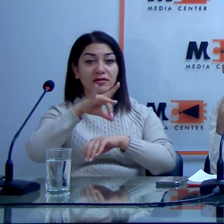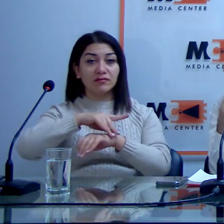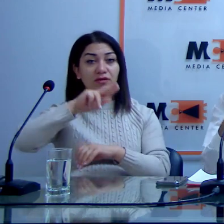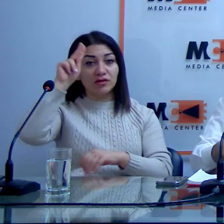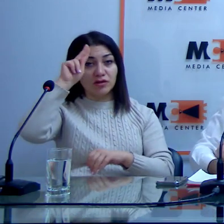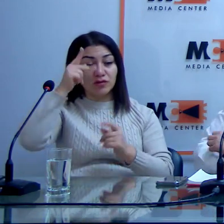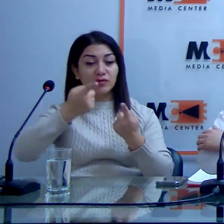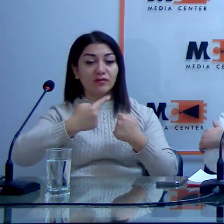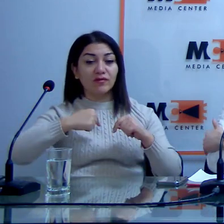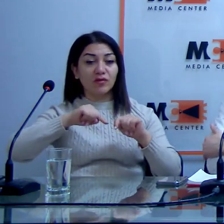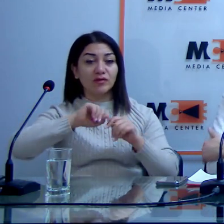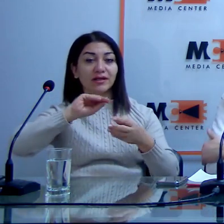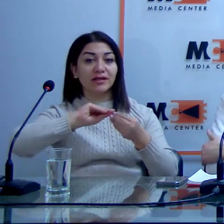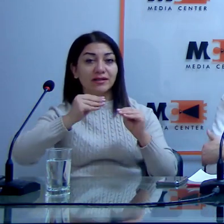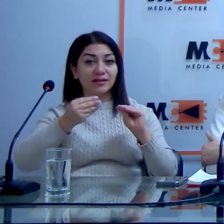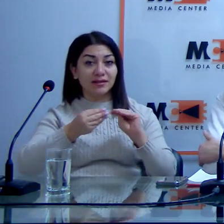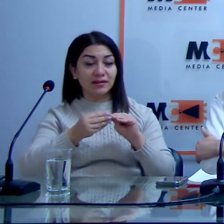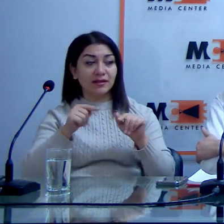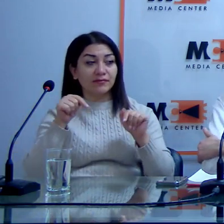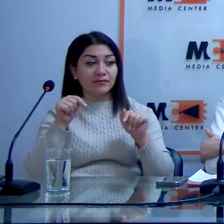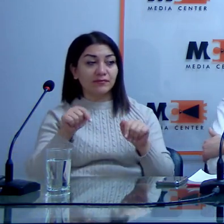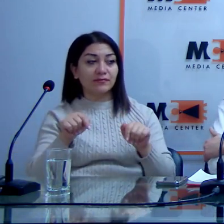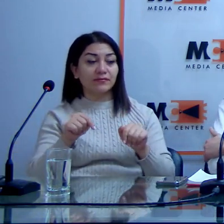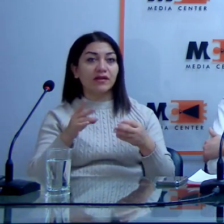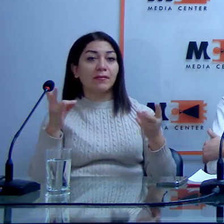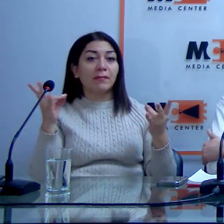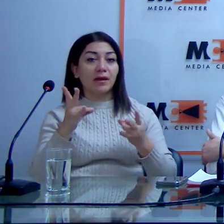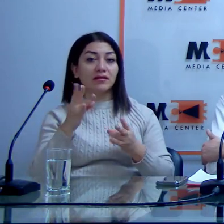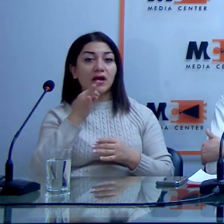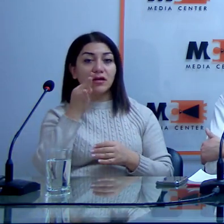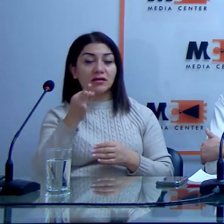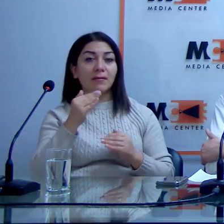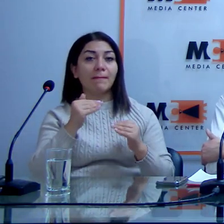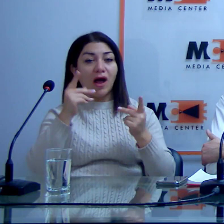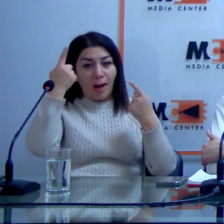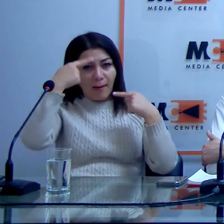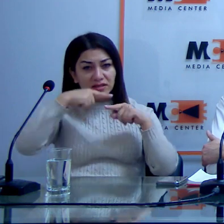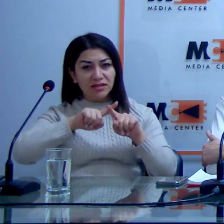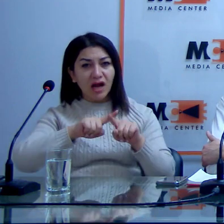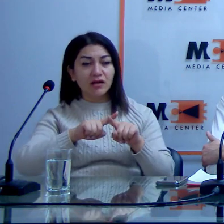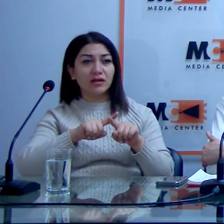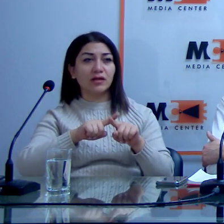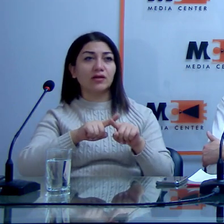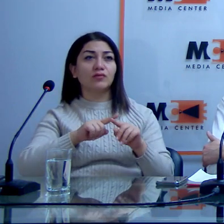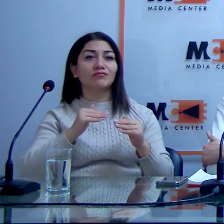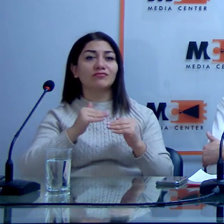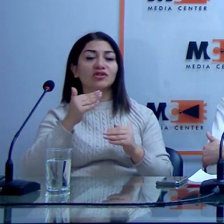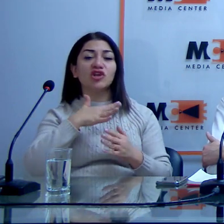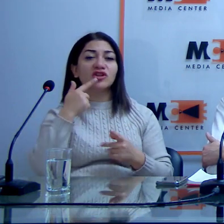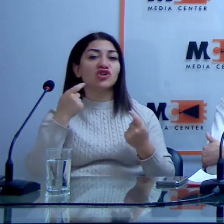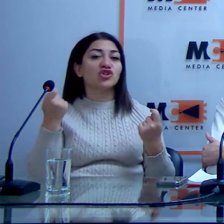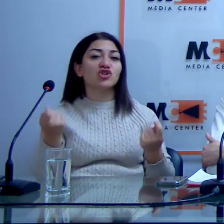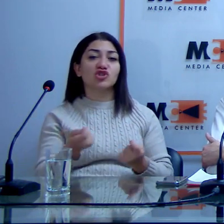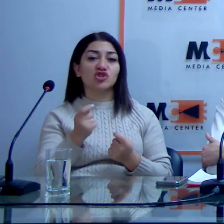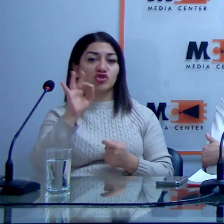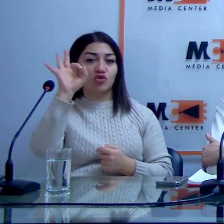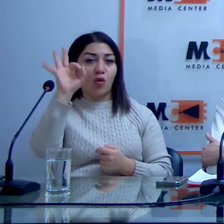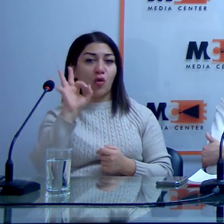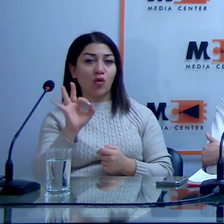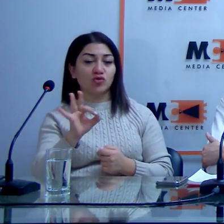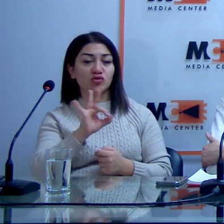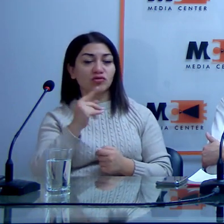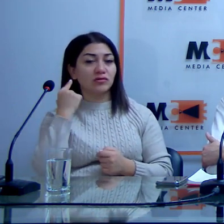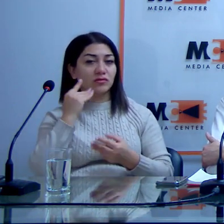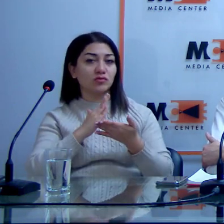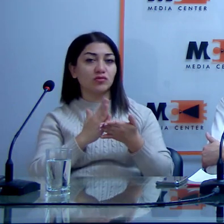ընդհանուր խնդիրների մասին, այստեղ հարկանշել, որ օրինակ բարձրագույն կրթություն բավականին քիչ տոկոսն է ստանում, հա, լսողության